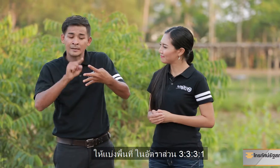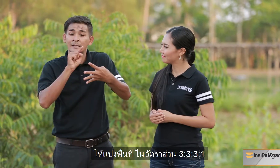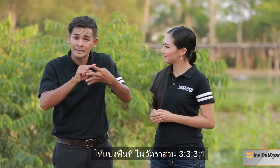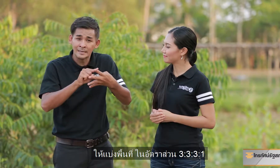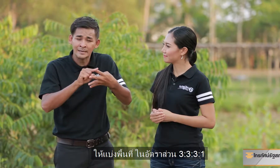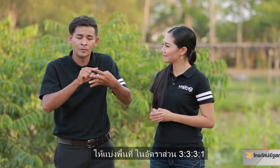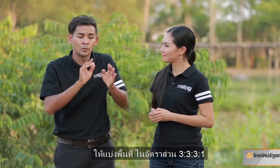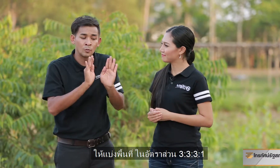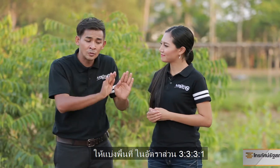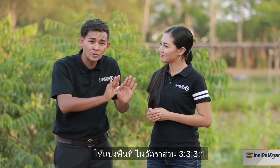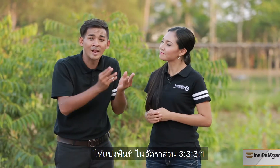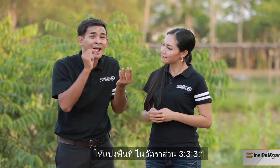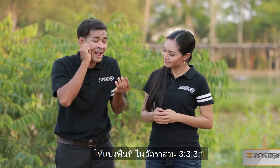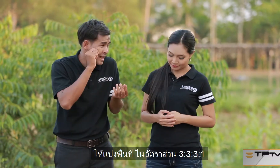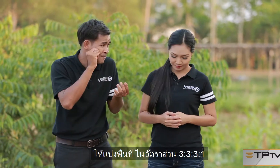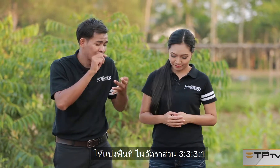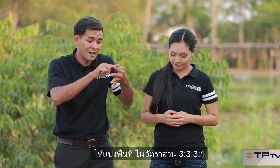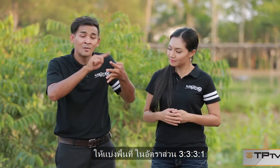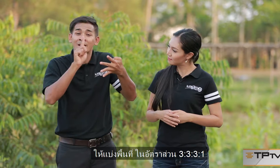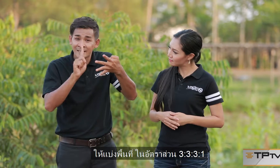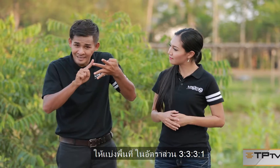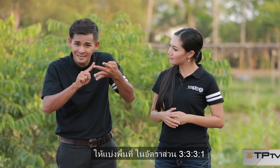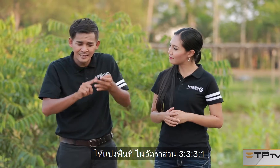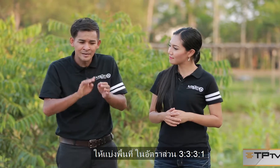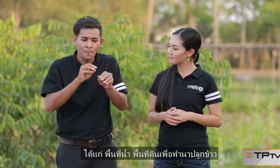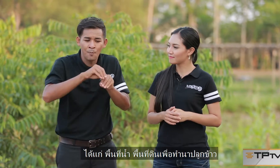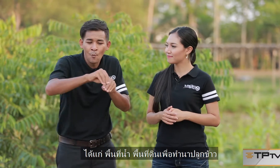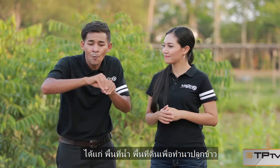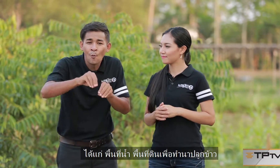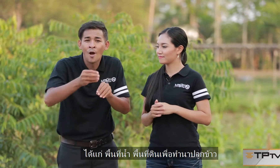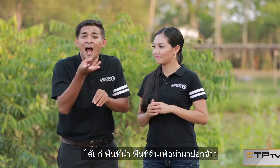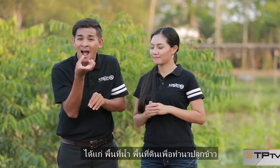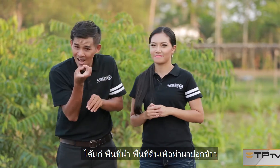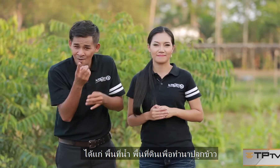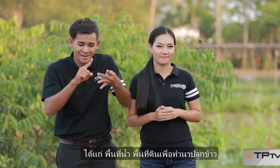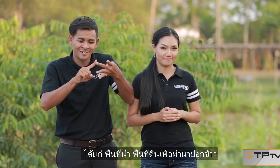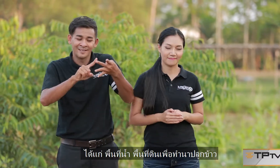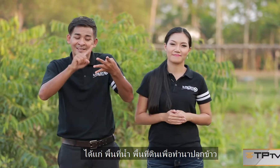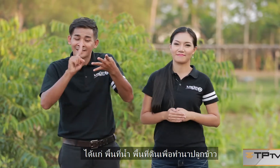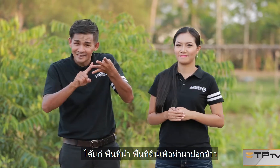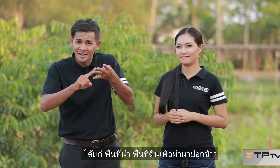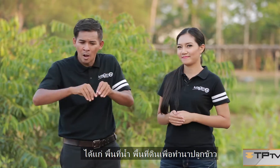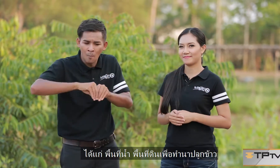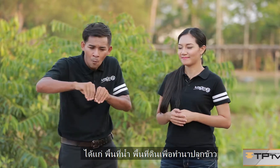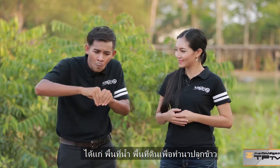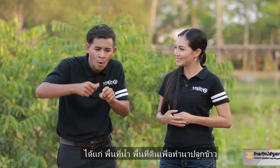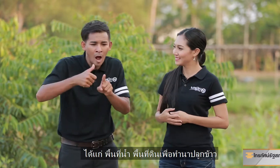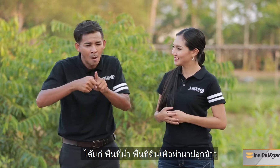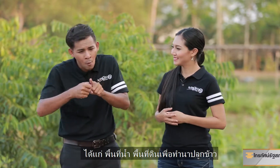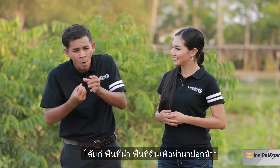น3ต่อ3ต่อ3ต่อ1ได้แก่พื้นที่น้ำพื้นที่ดินเพื่อทำนาปลูก